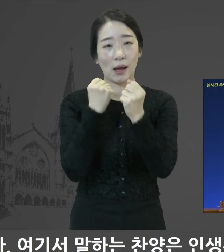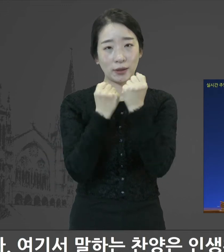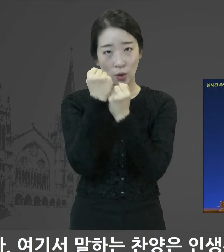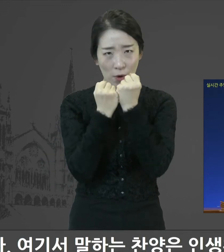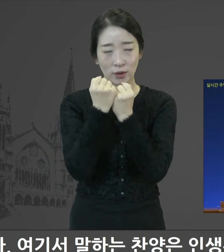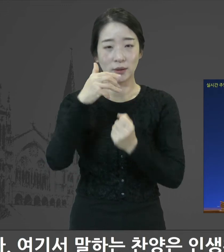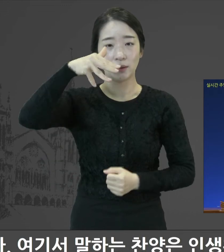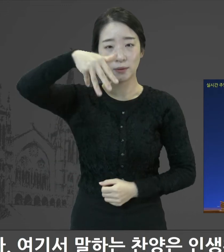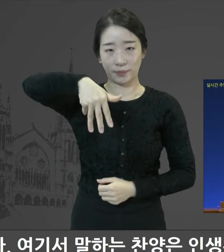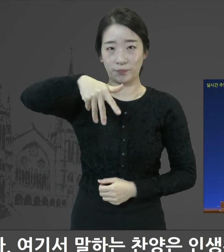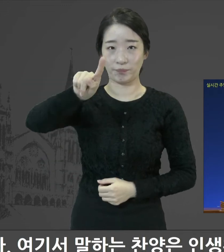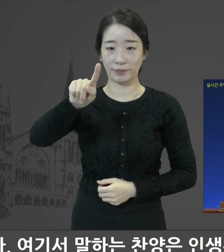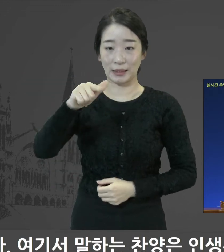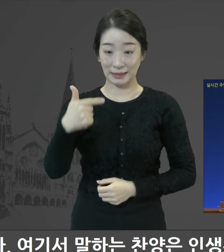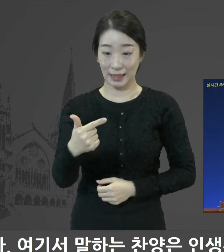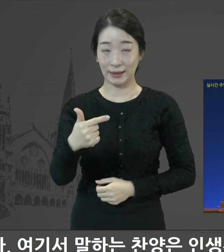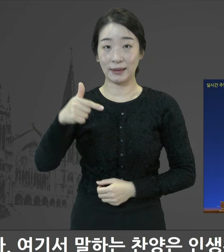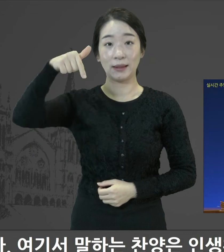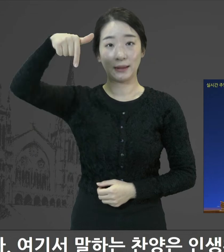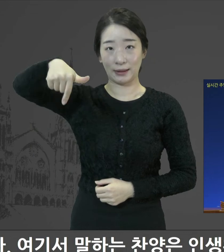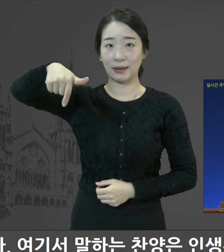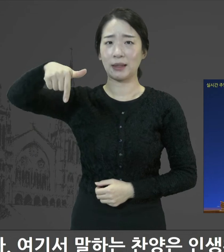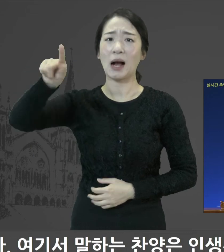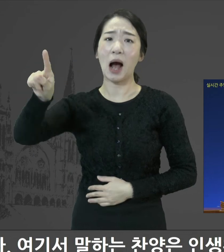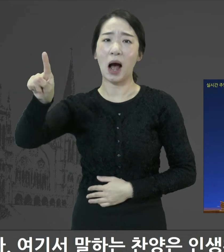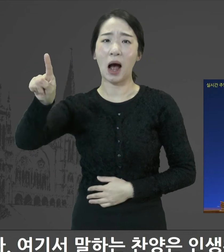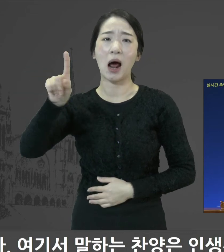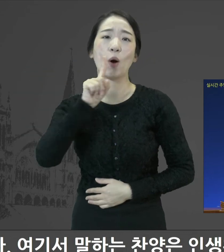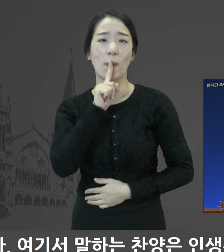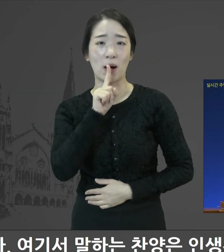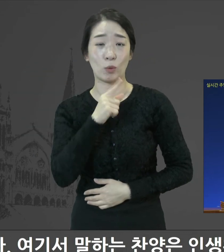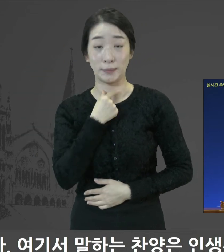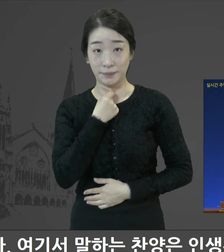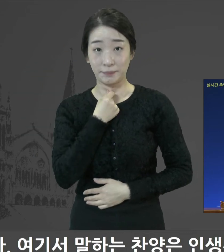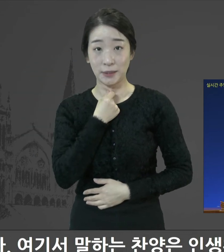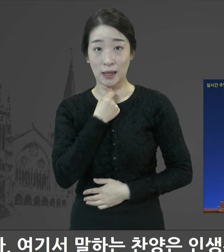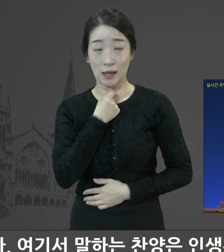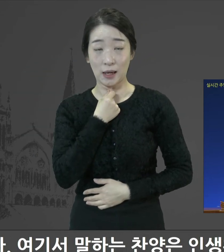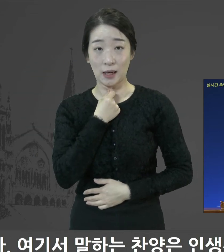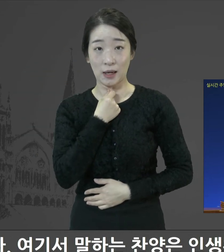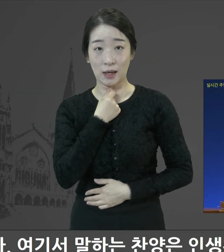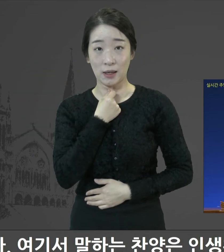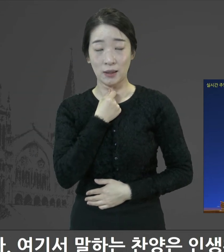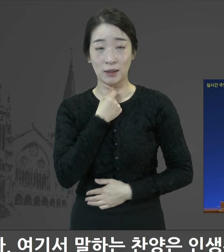찬가, 찬양이 아니라 찬가로 번역할 겁니다.